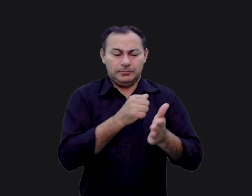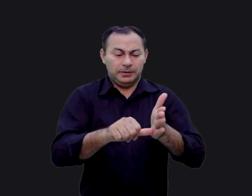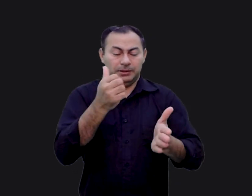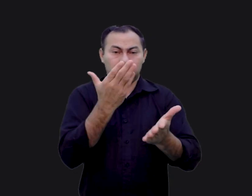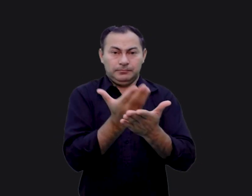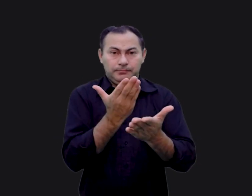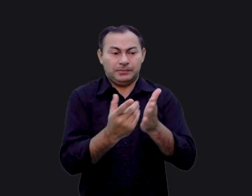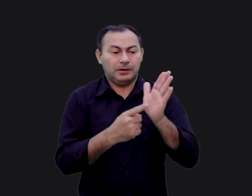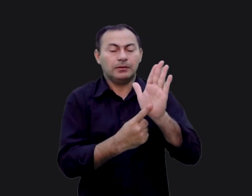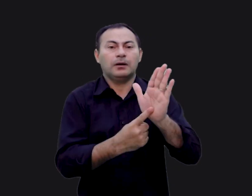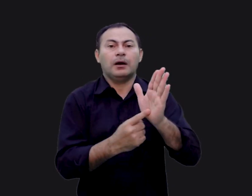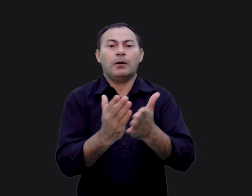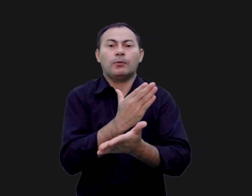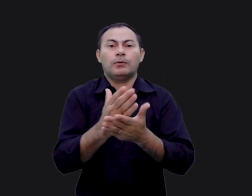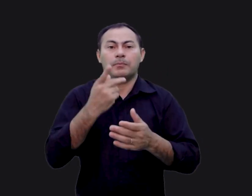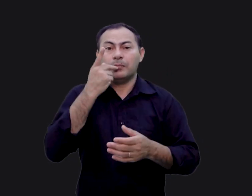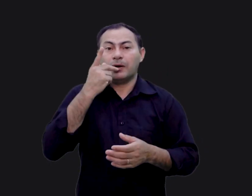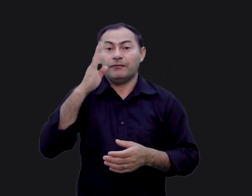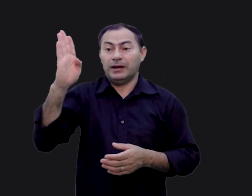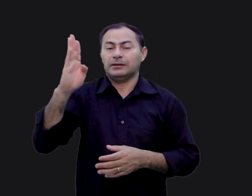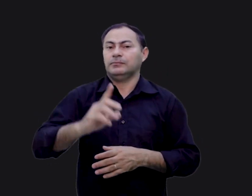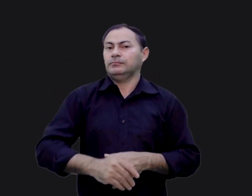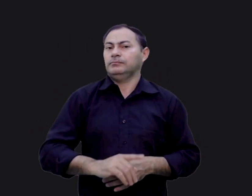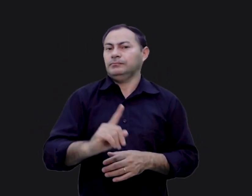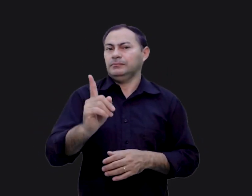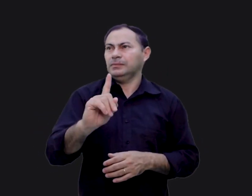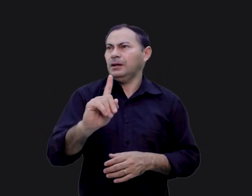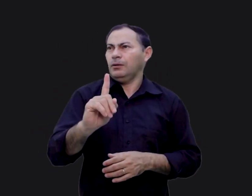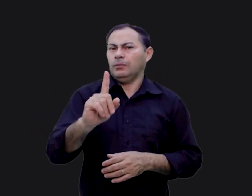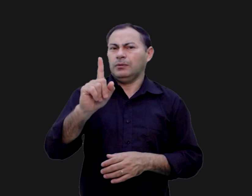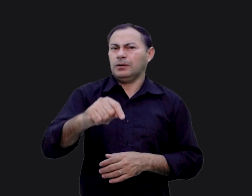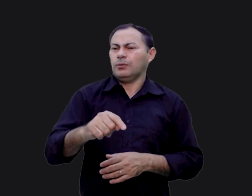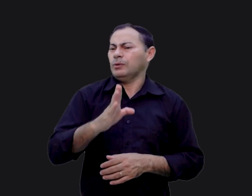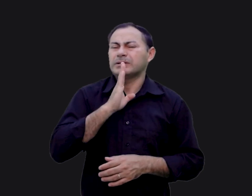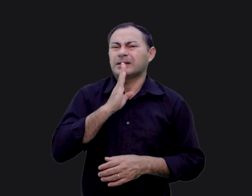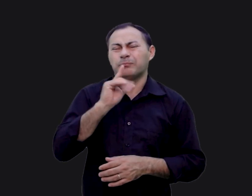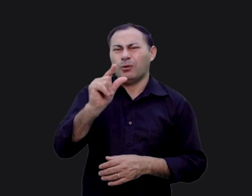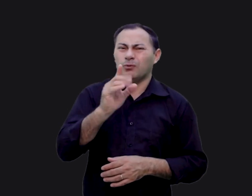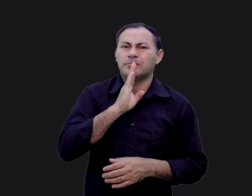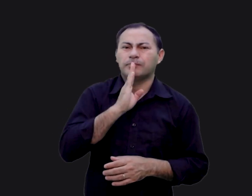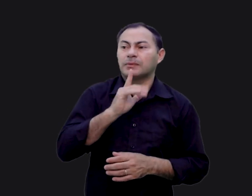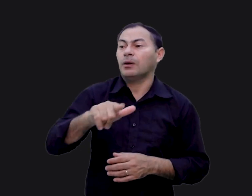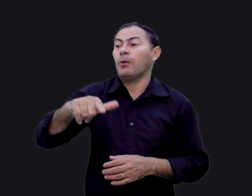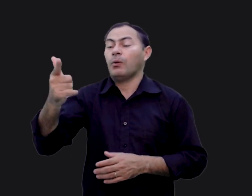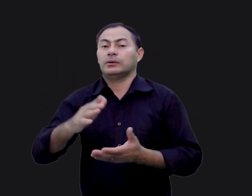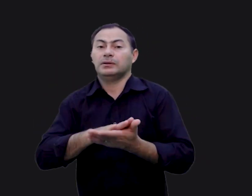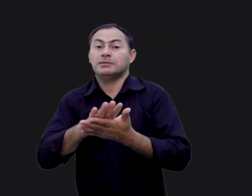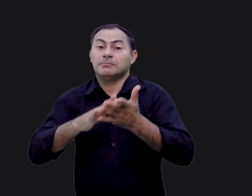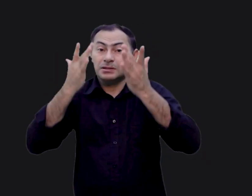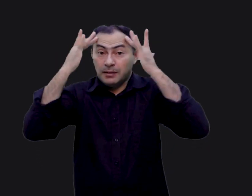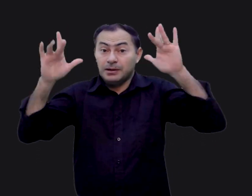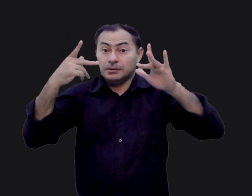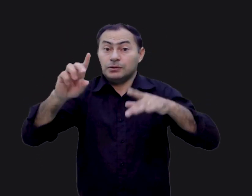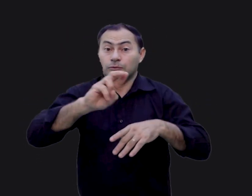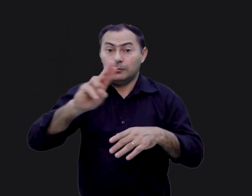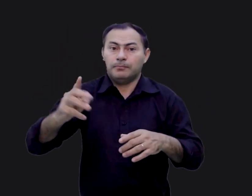nosso primeiro estudo, destaquei alguns dos profetas que não são muito conhecidos. Outros nem sabemos seus